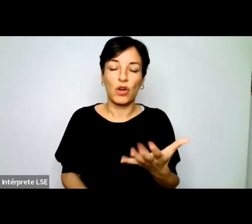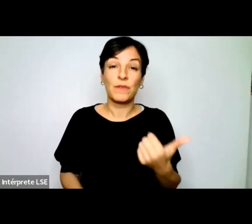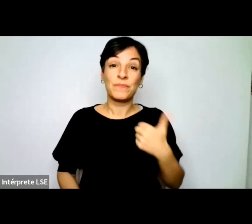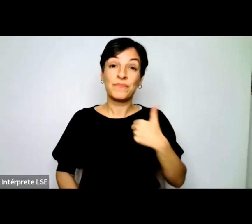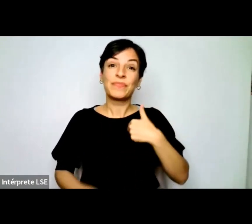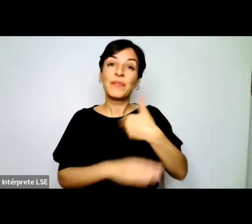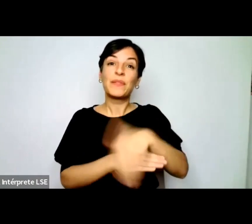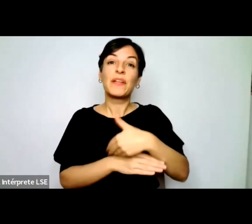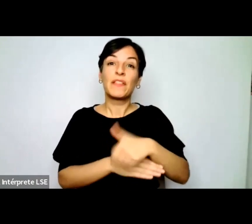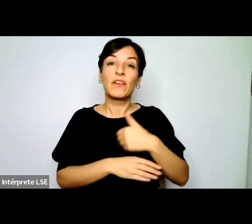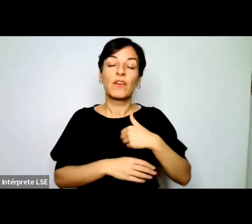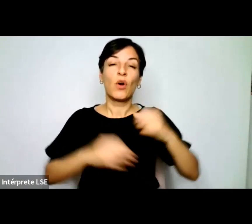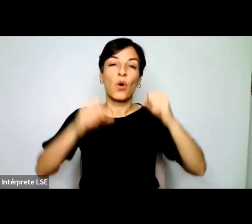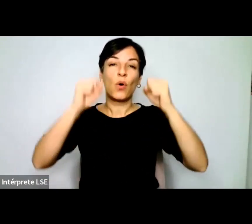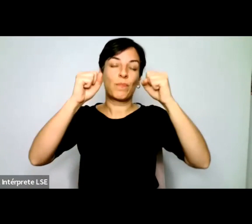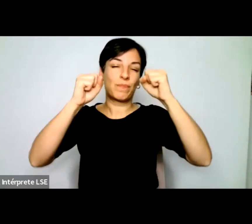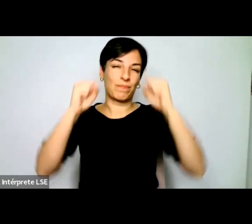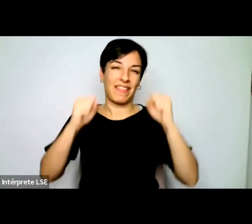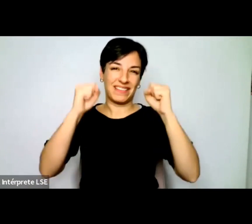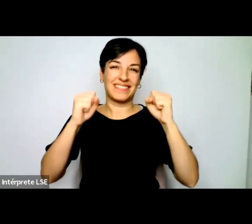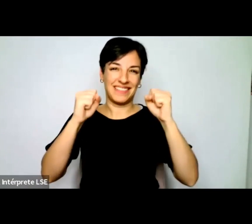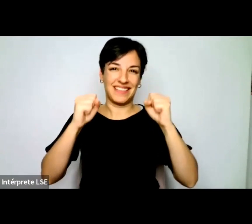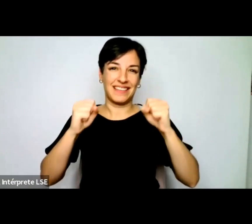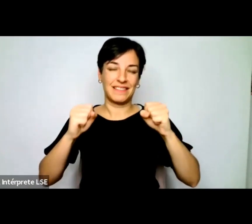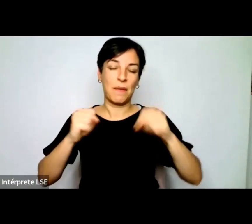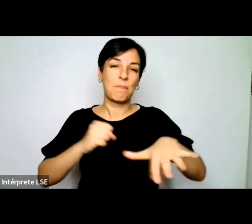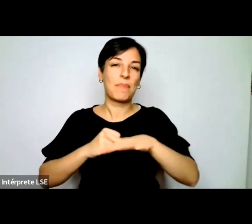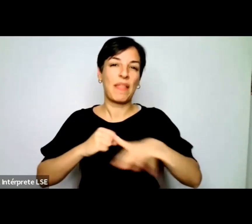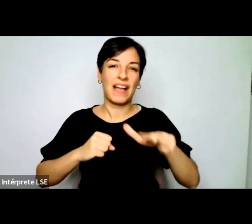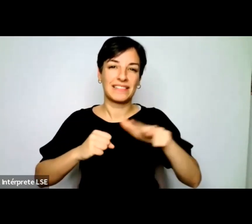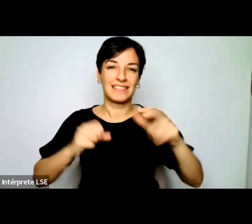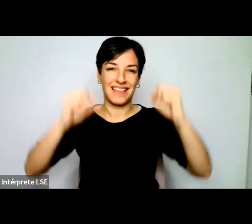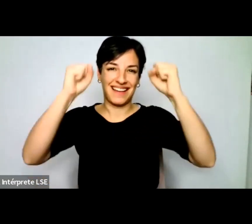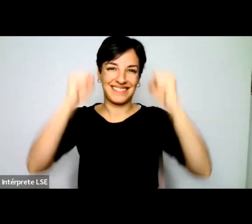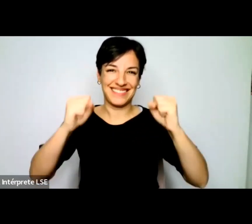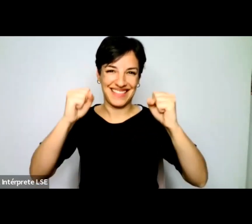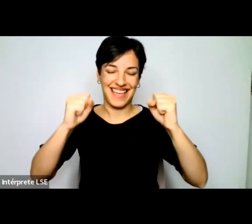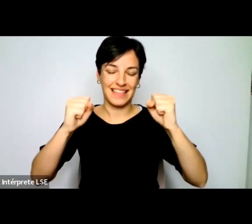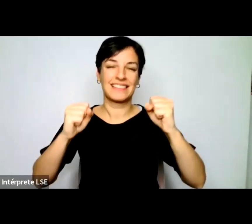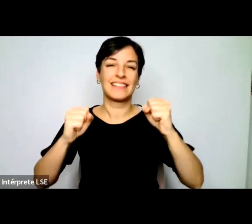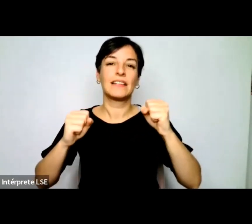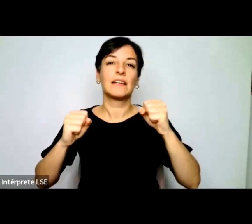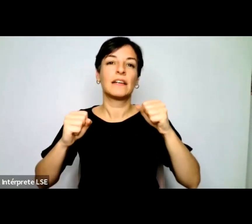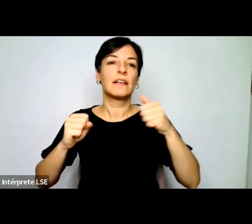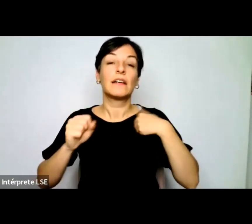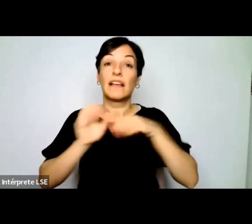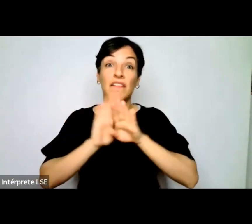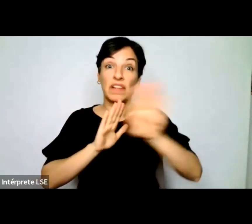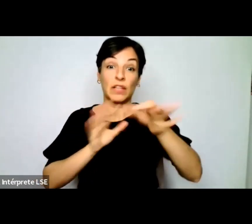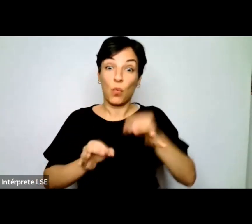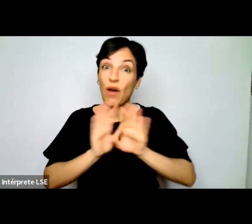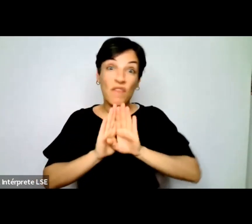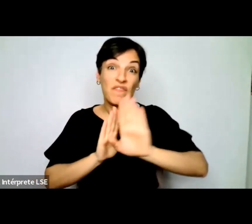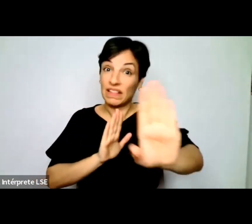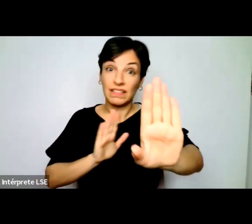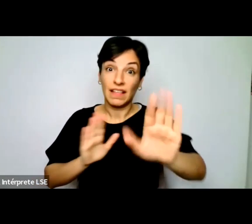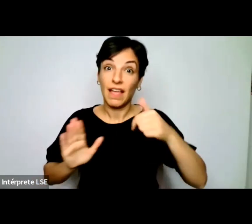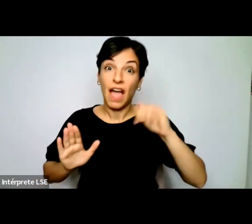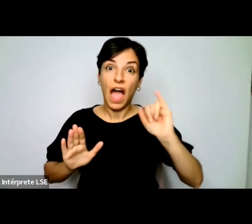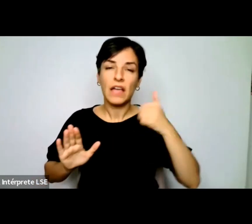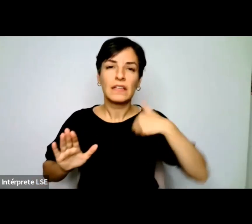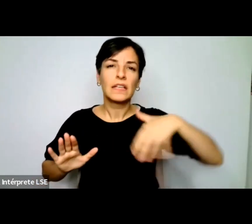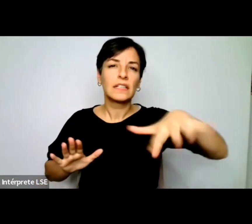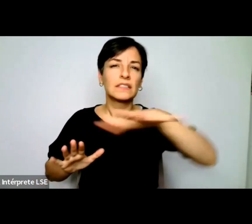Plaza de Castilla y ya os digo que bueno, disponemos de espacios modernos, muchas salas, para que también sean